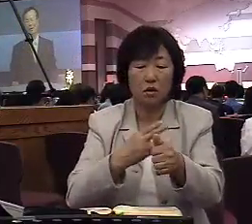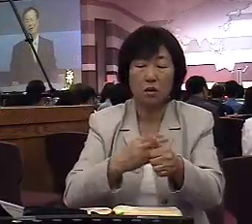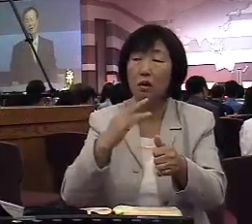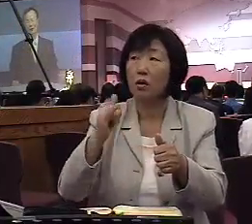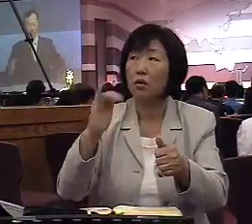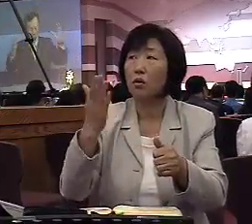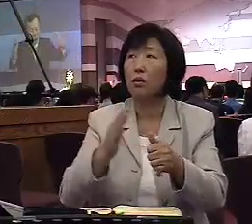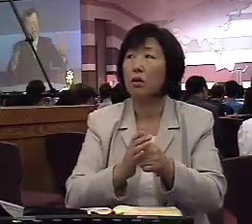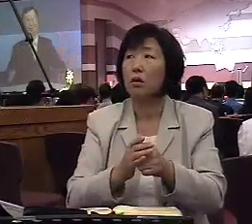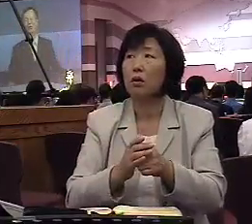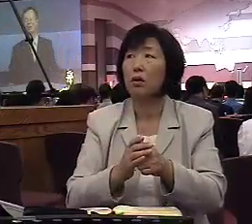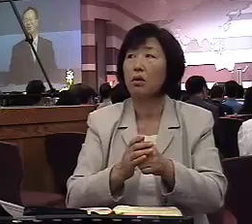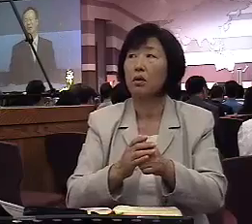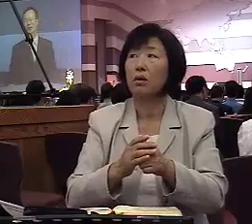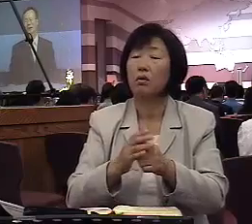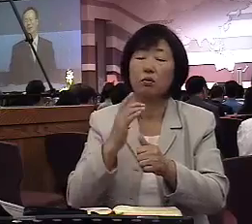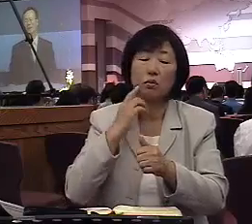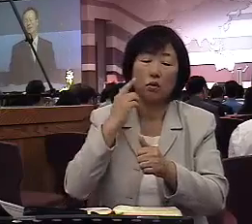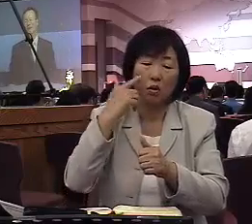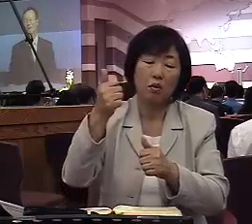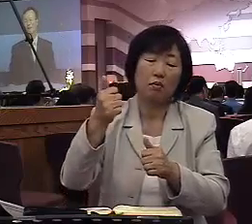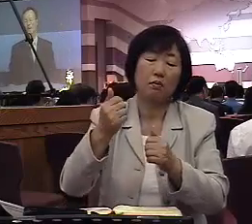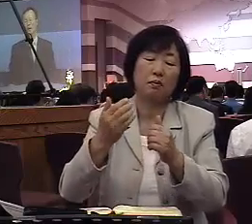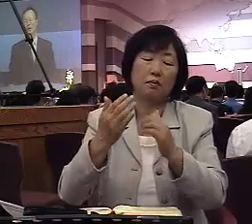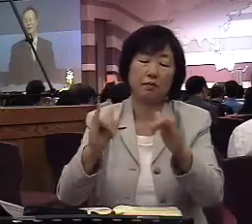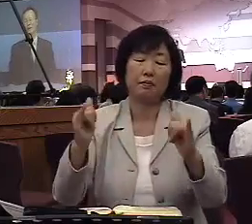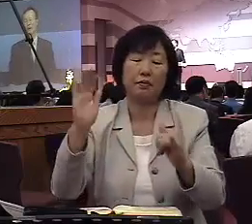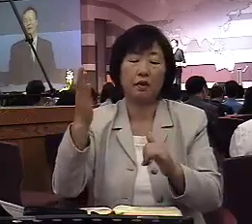되십니다. 우리 교육자들이 되십니다.